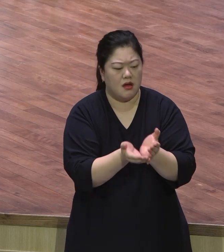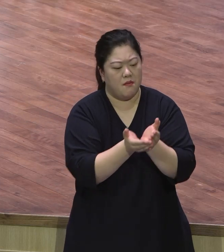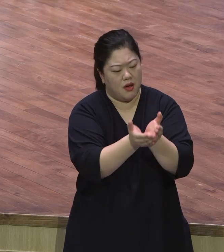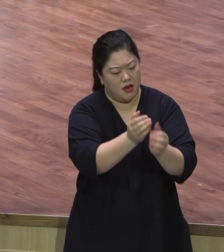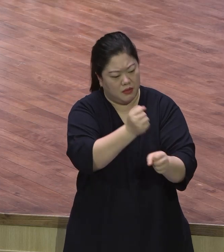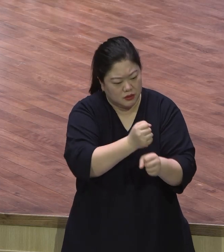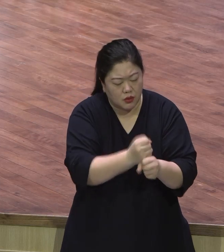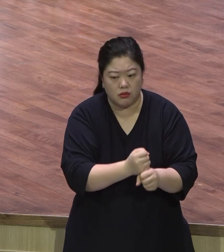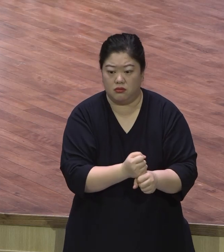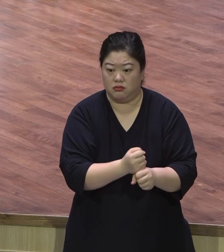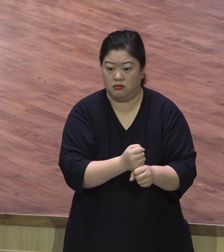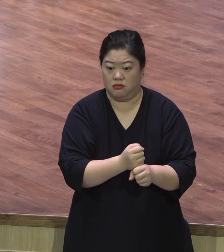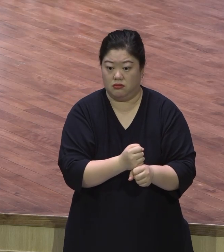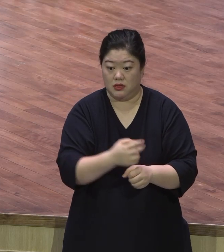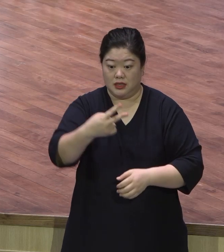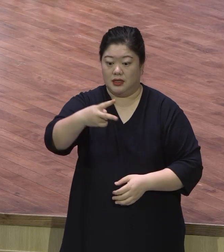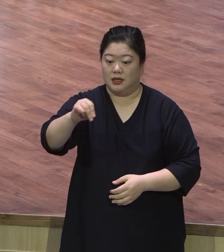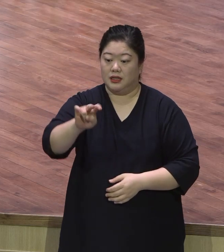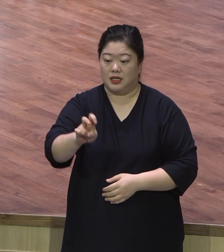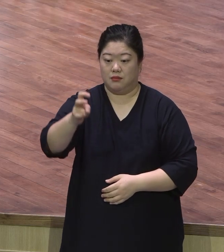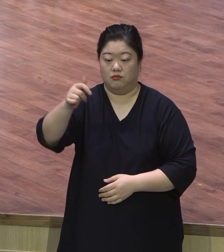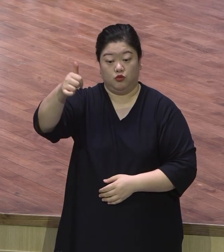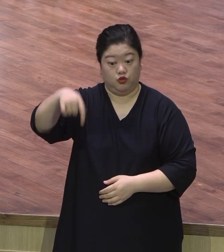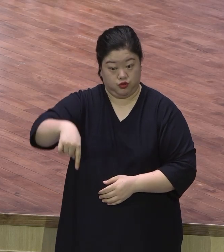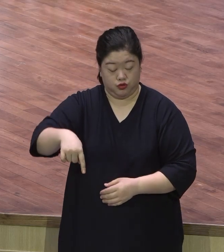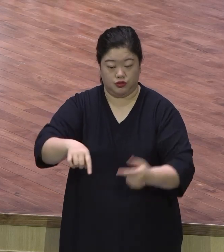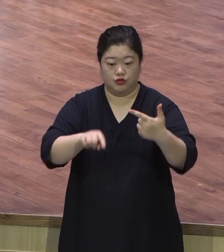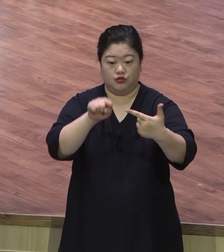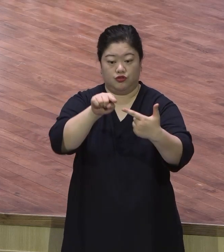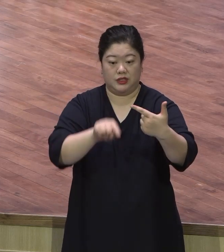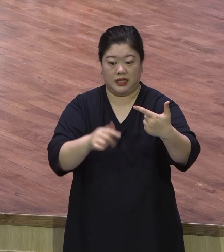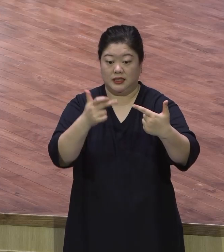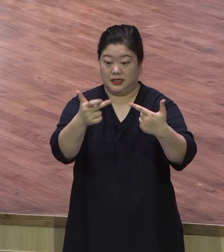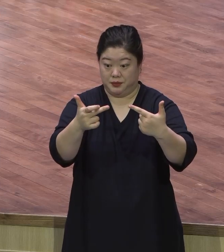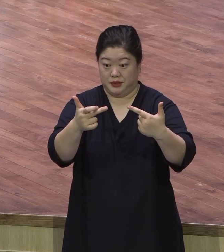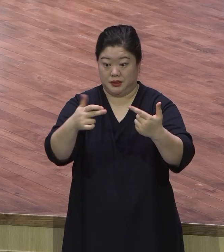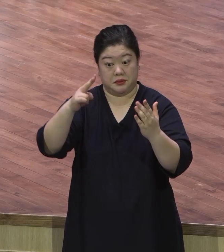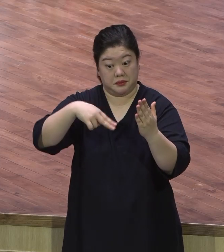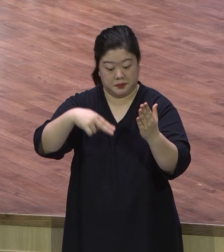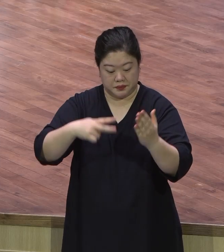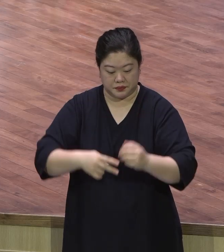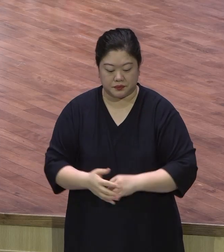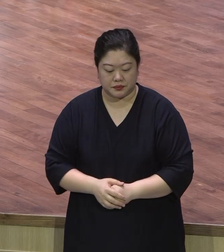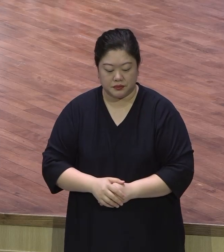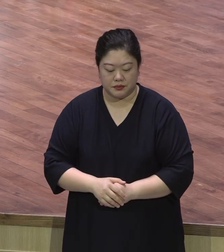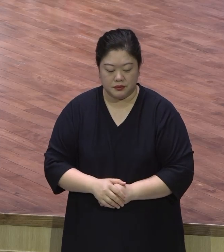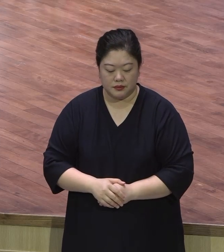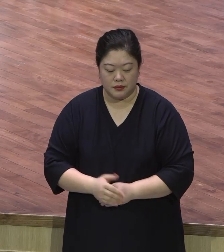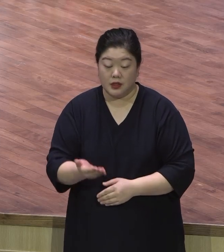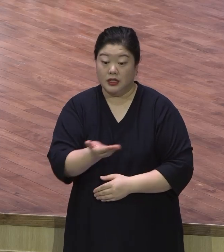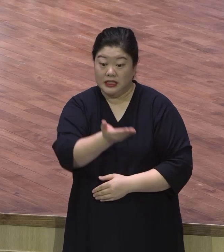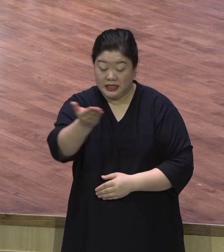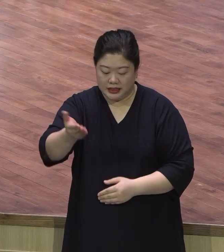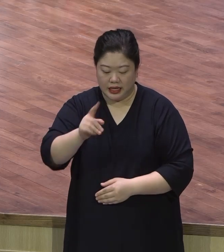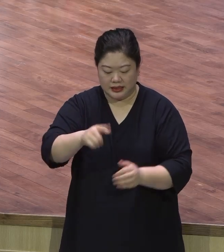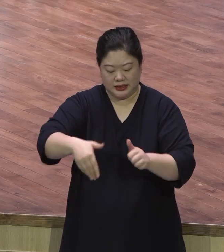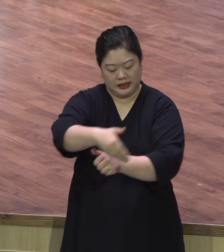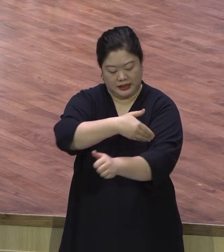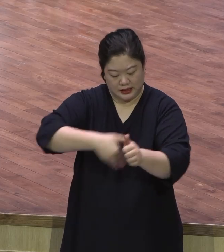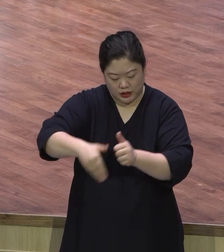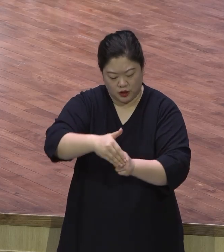디모드전서 6장 17절로 19절에 보면 사도 바울이 이렇게 강조합니다. 너가 이 세대에서